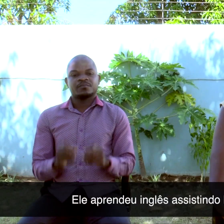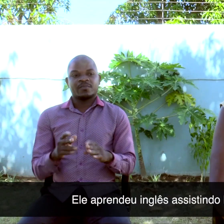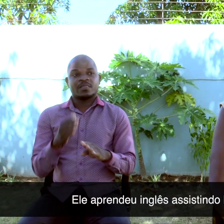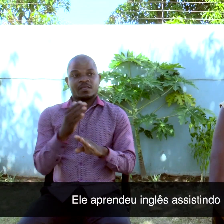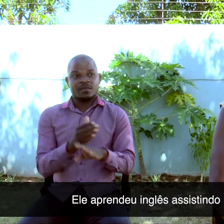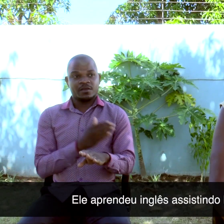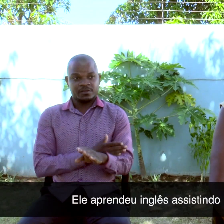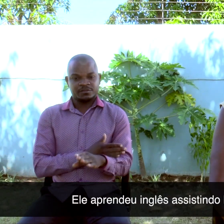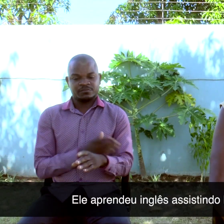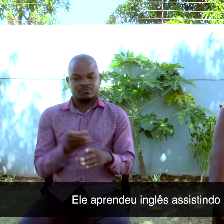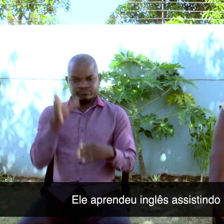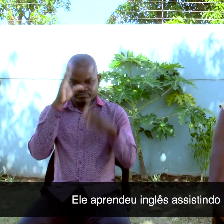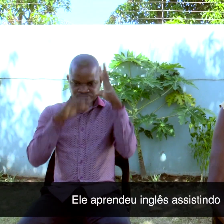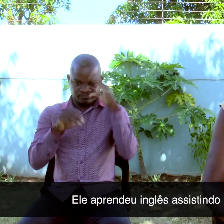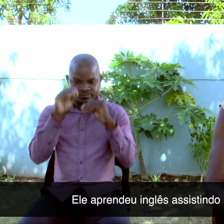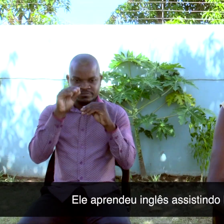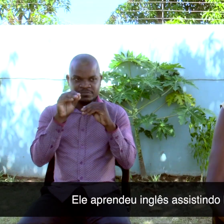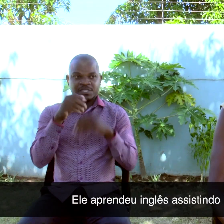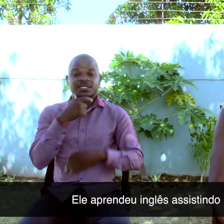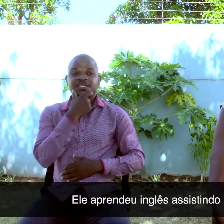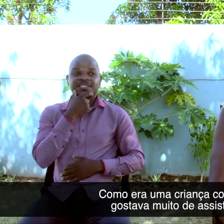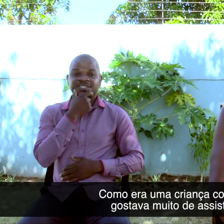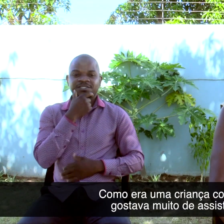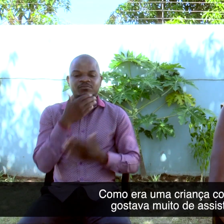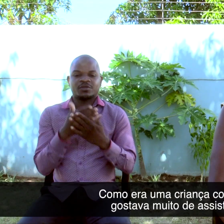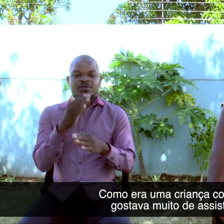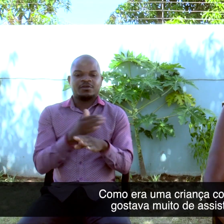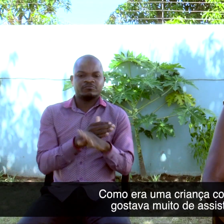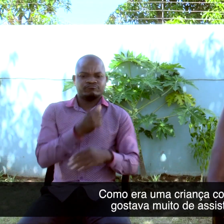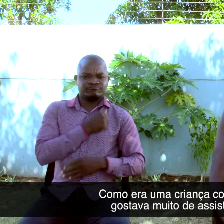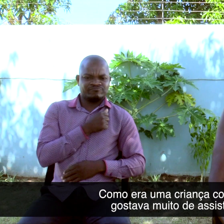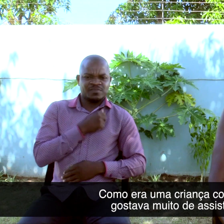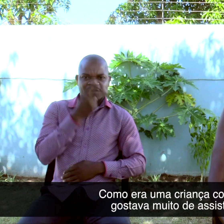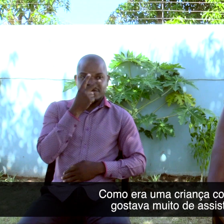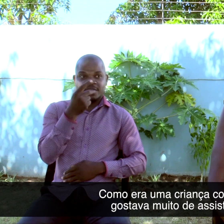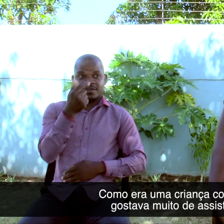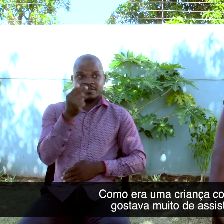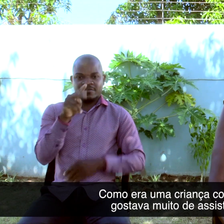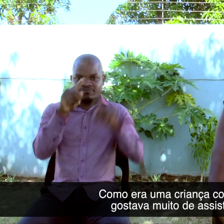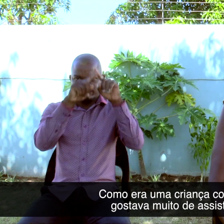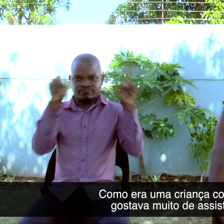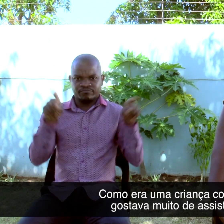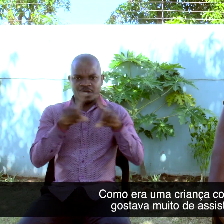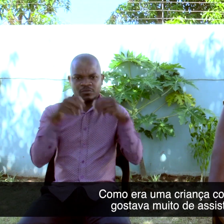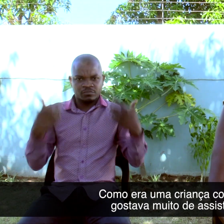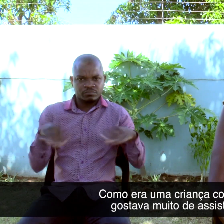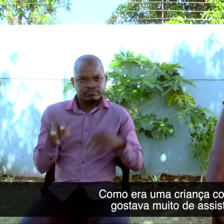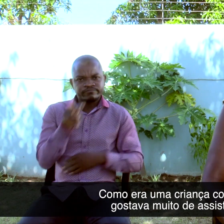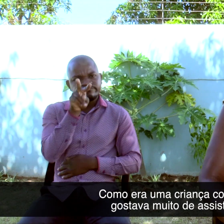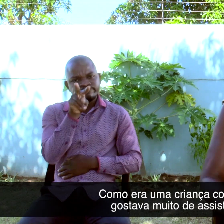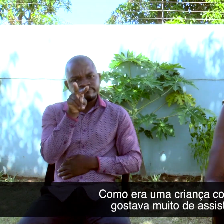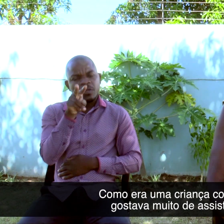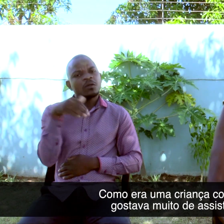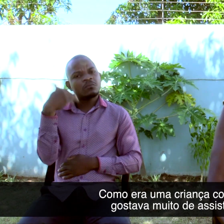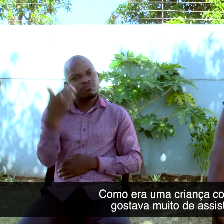Ele aprendeu inglês através de assistir bonecos, como era uma criança com um problema de deficiência.